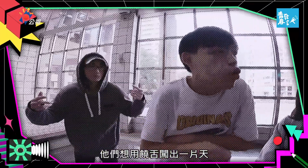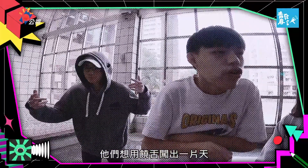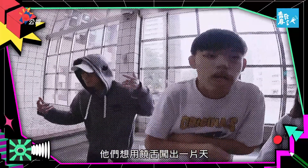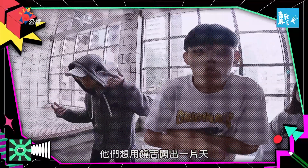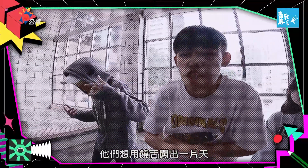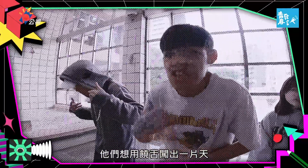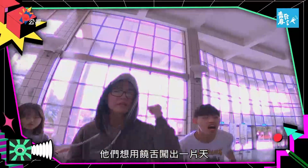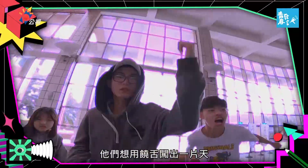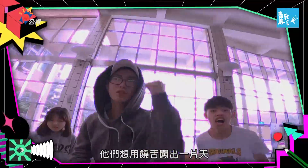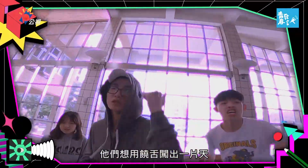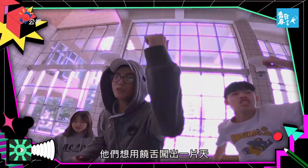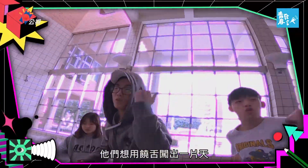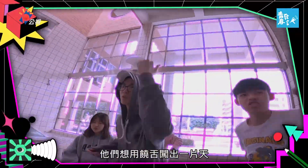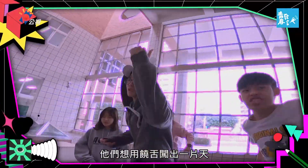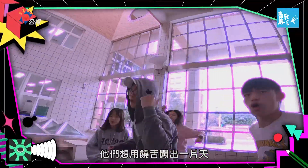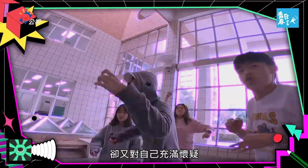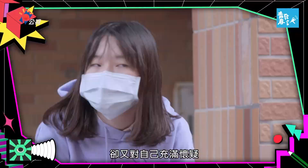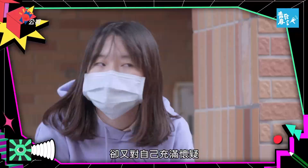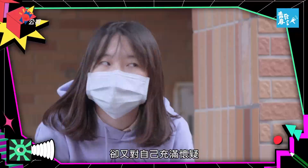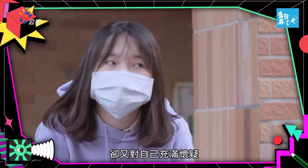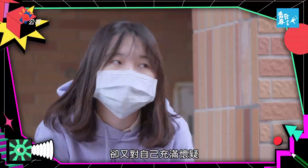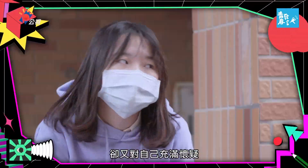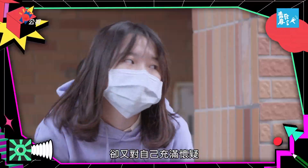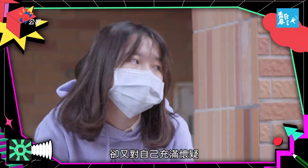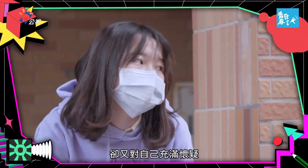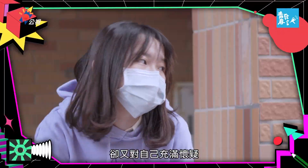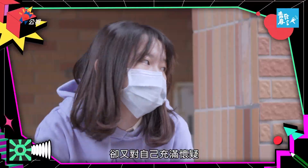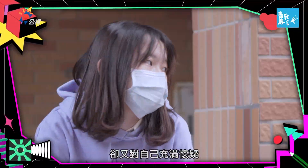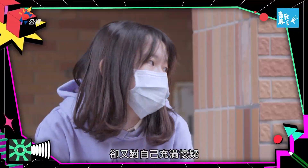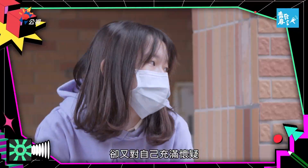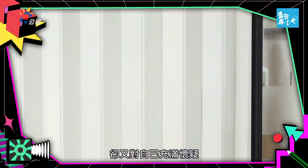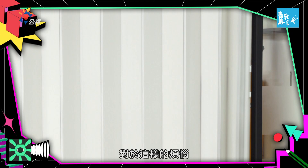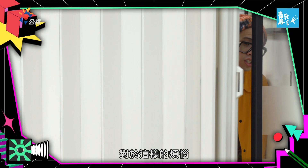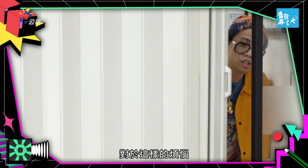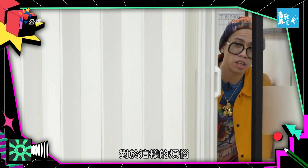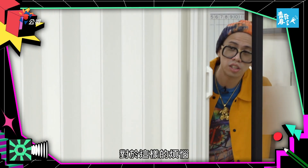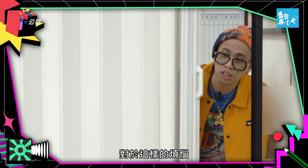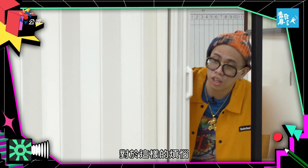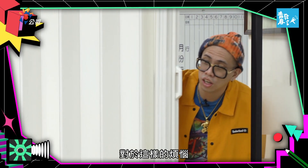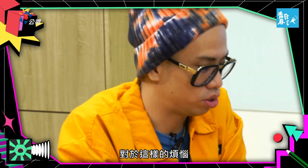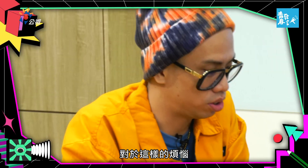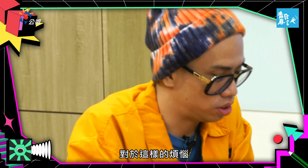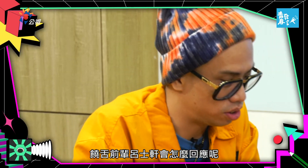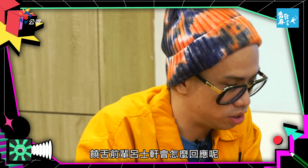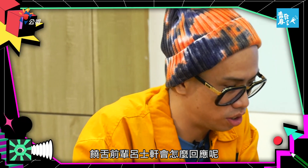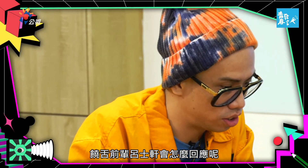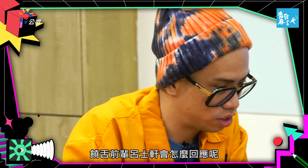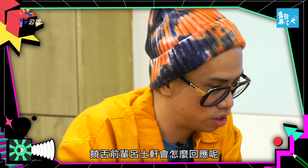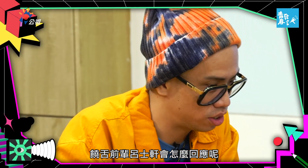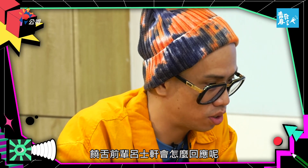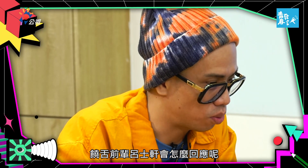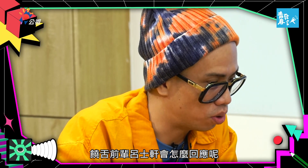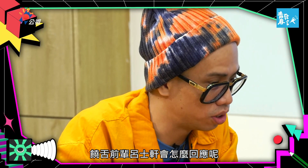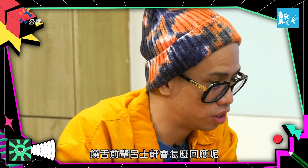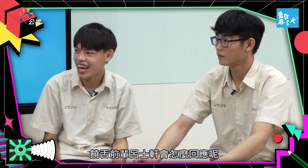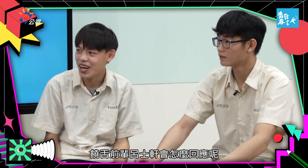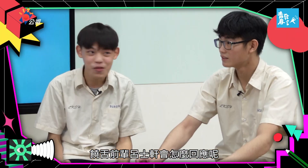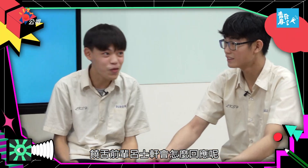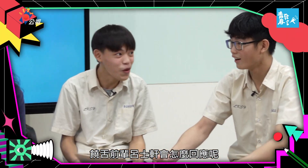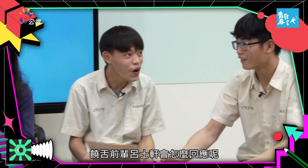饶舌闯出一片天，却又对自己充满怀疑。对于这样的烦恼，饶舌前辈吕世轩会怎么回